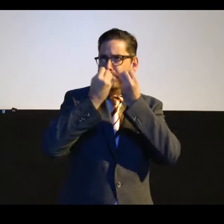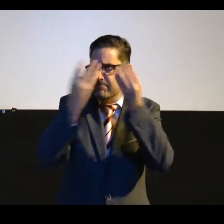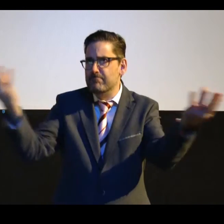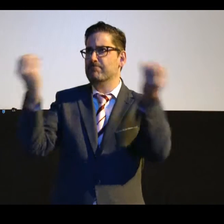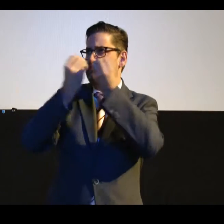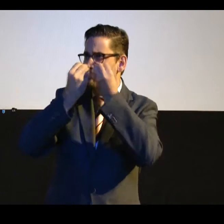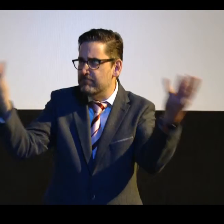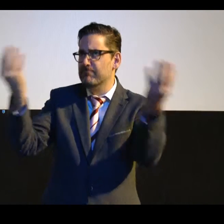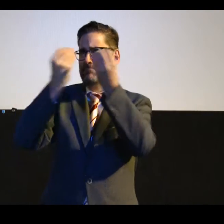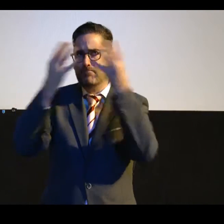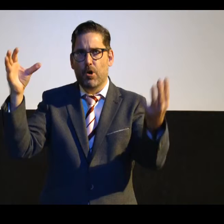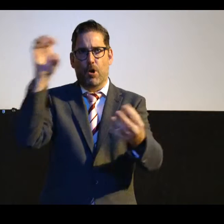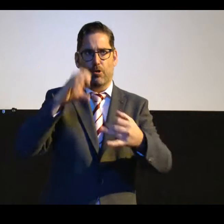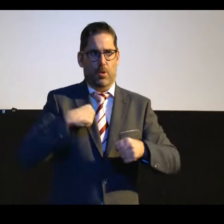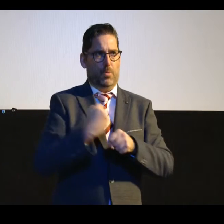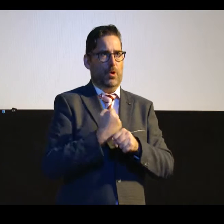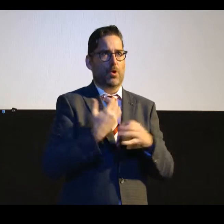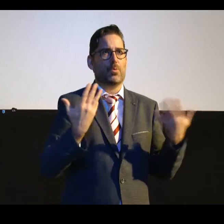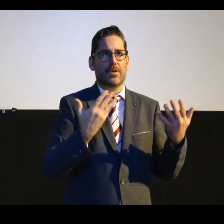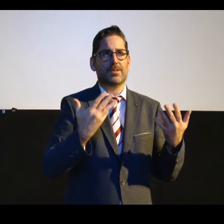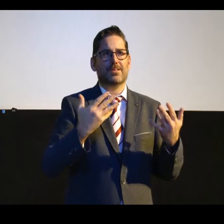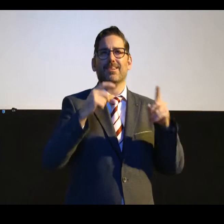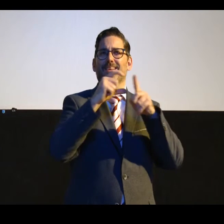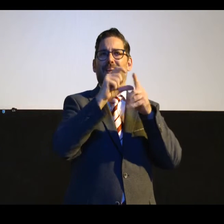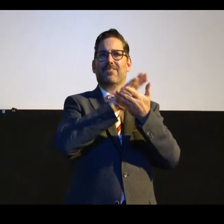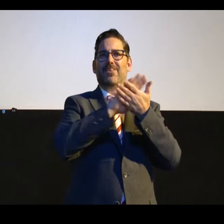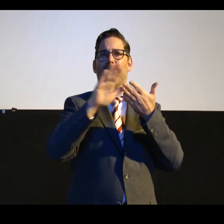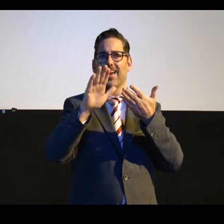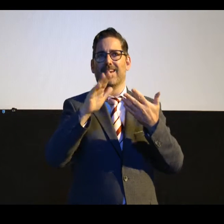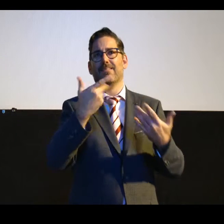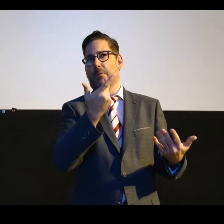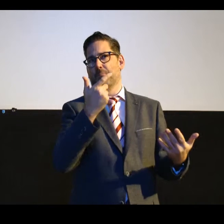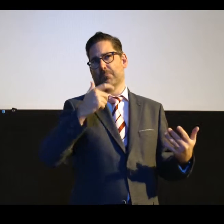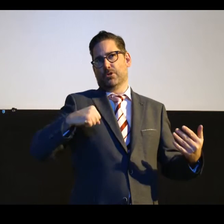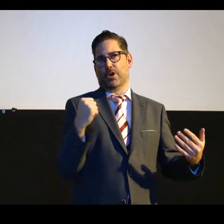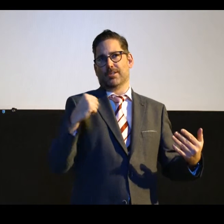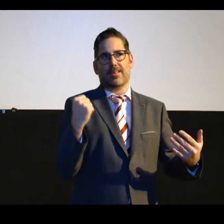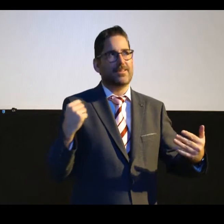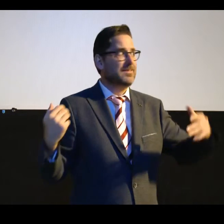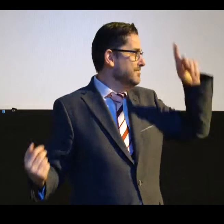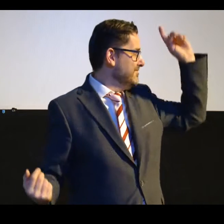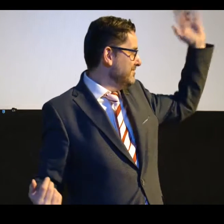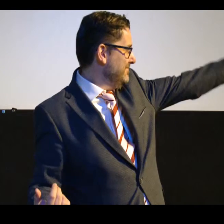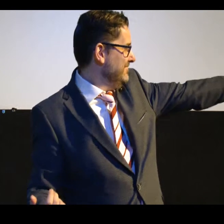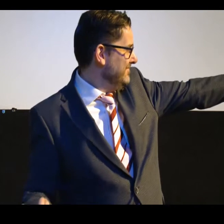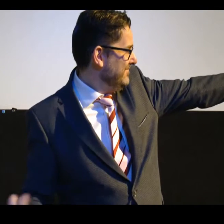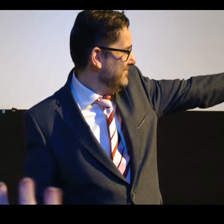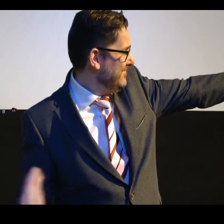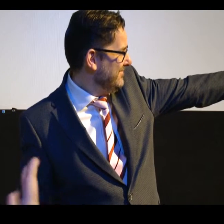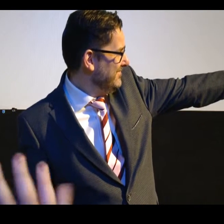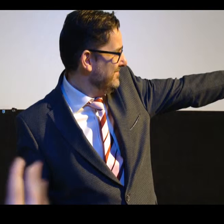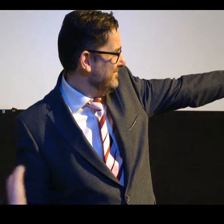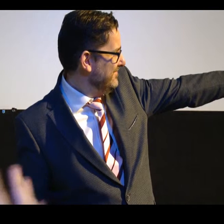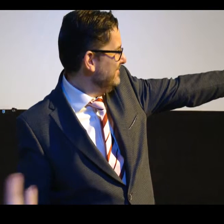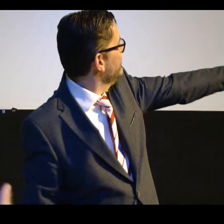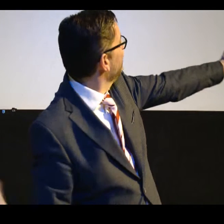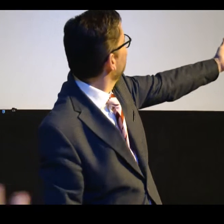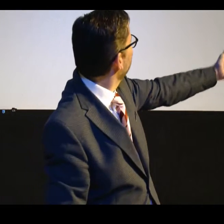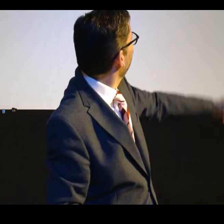Luego, como responsable de difusión y medios de comunicación desde la EUD, también nos acompaña el técnico que está aquí con nosotros.